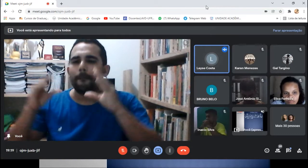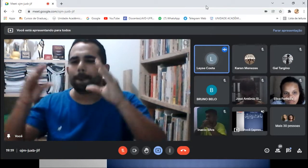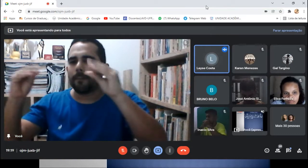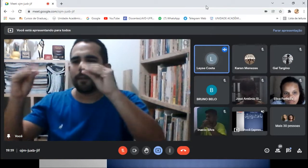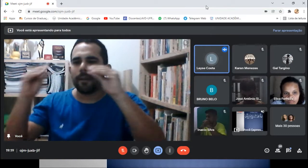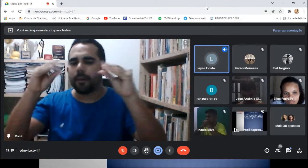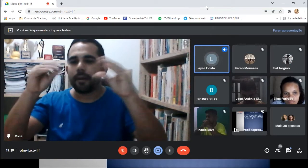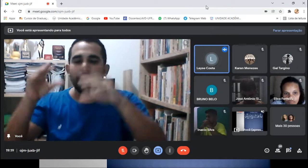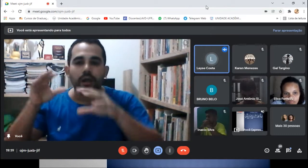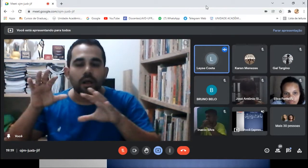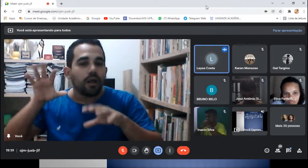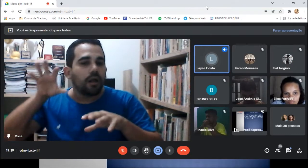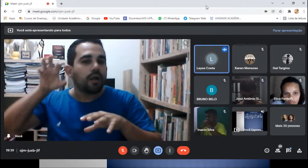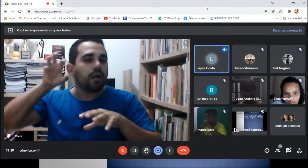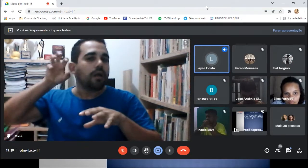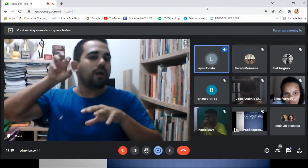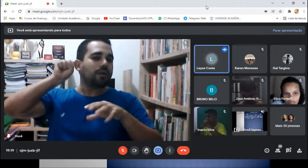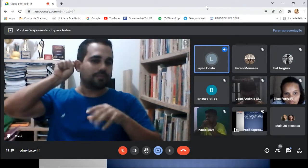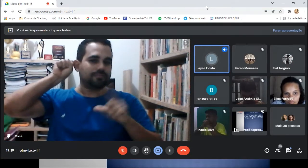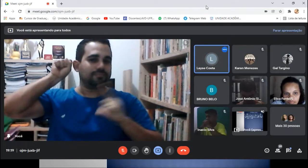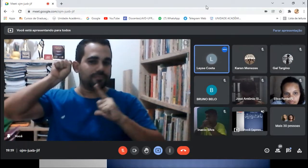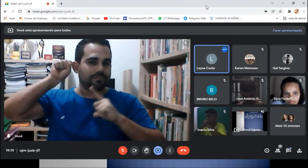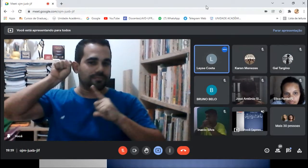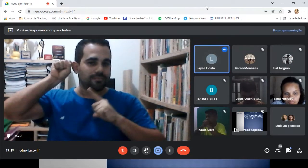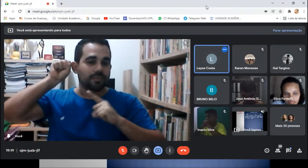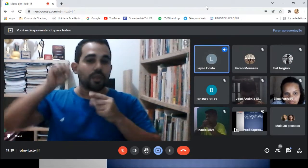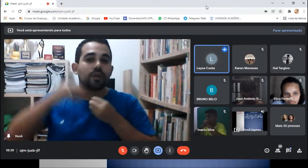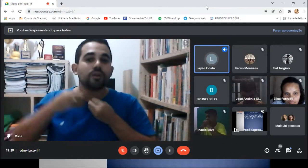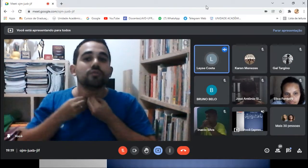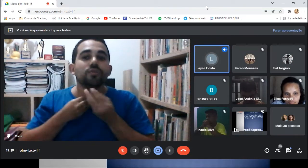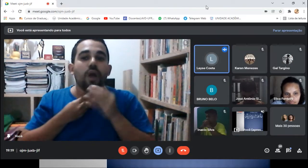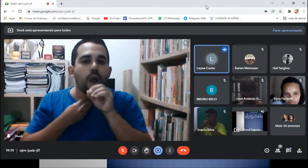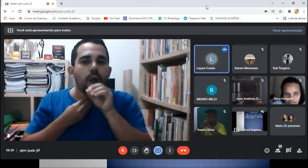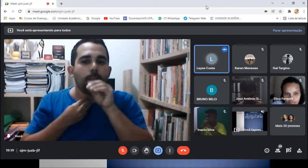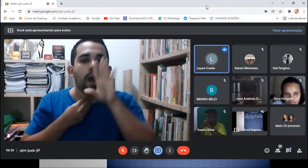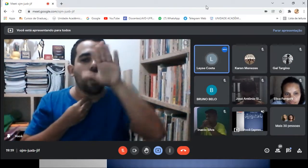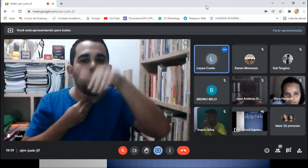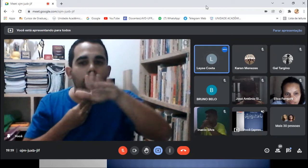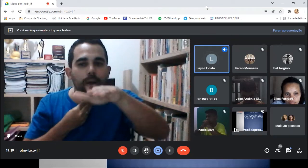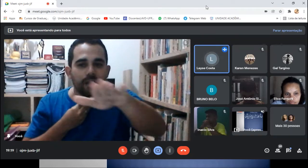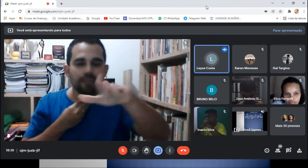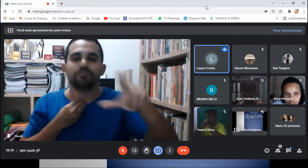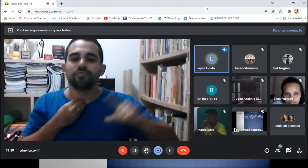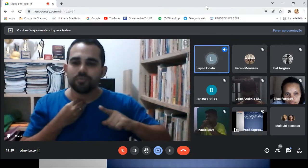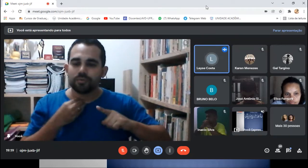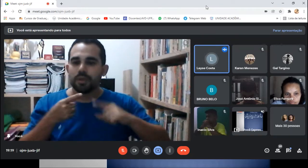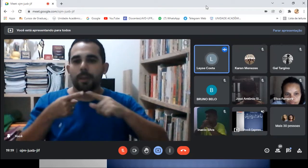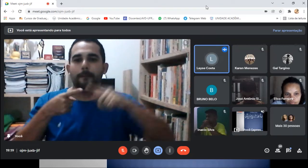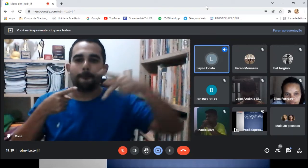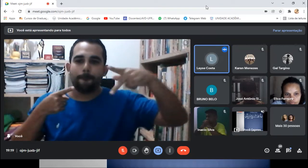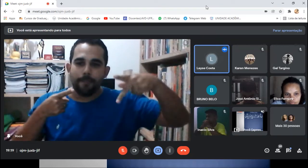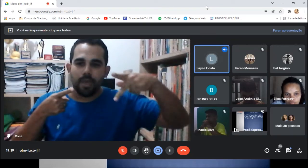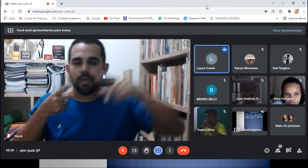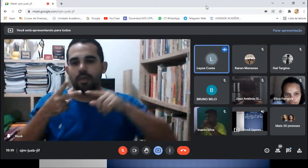fonologia, o som, a relação do som que os falantes transmitem, isso é próprio do português, ok? Porque